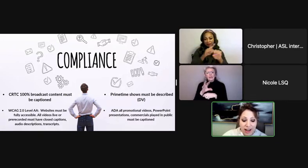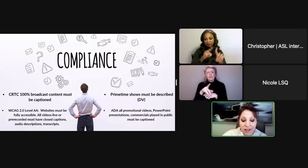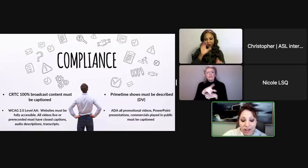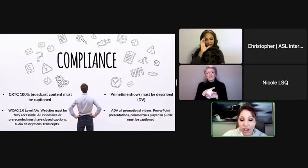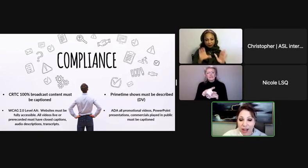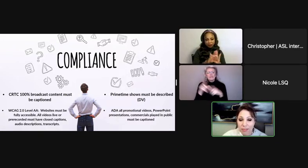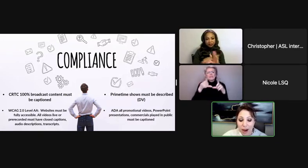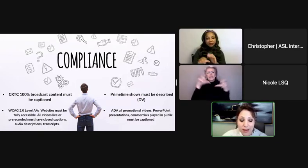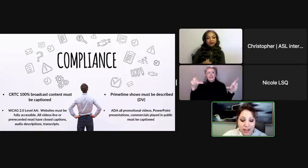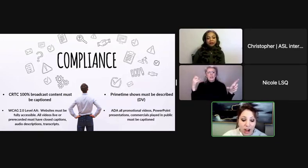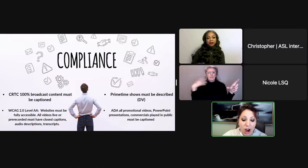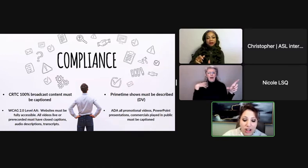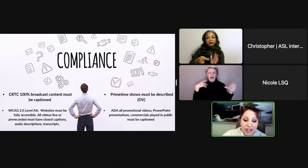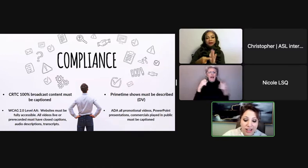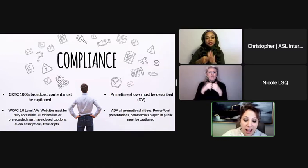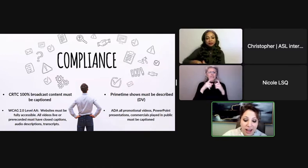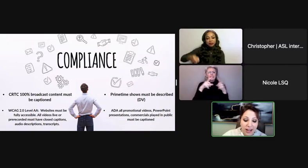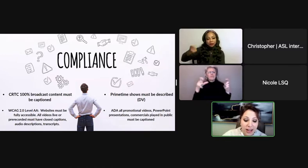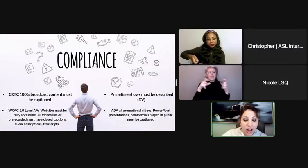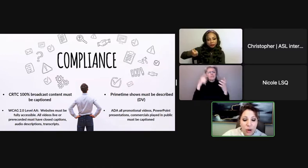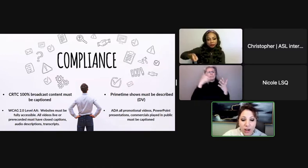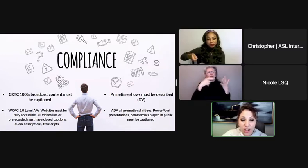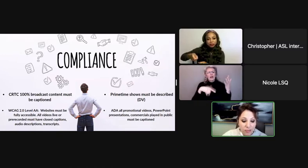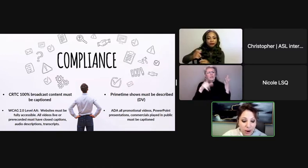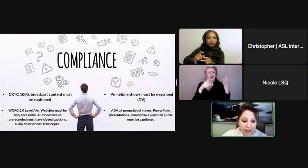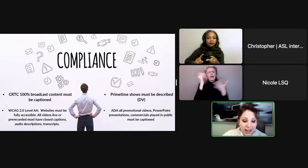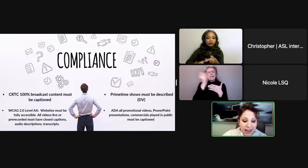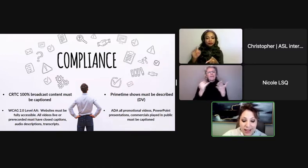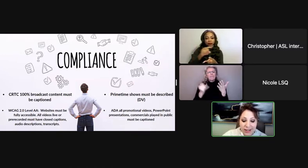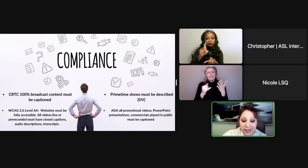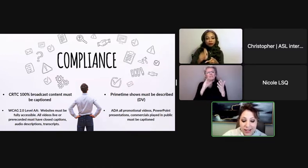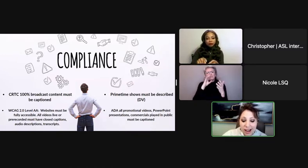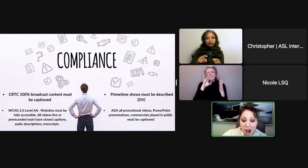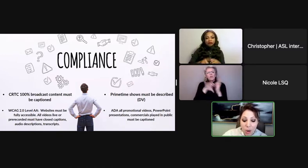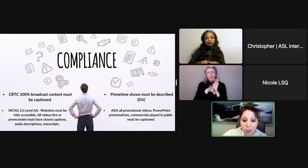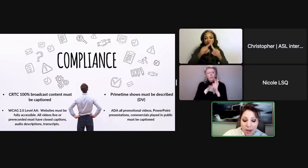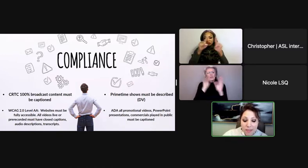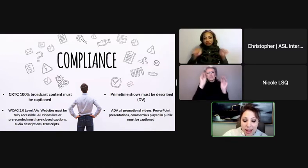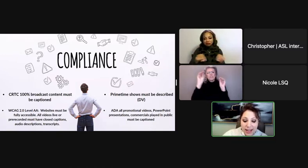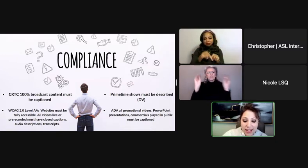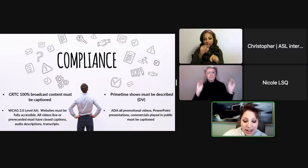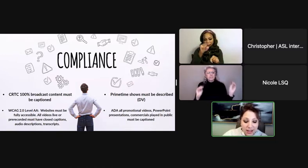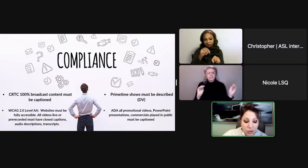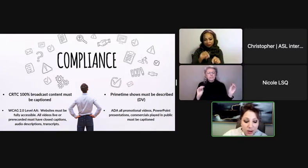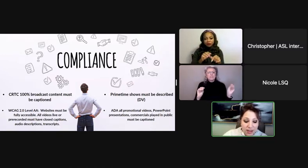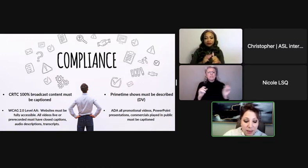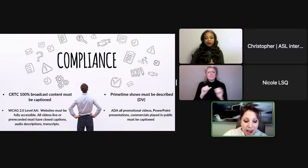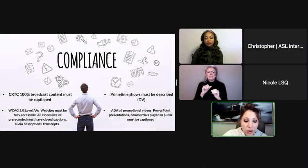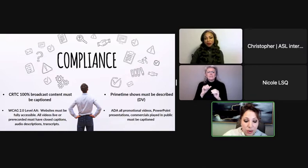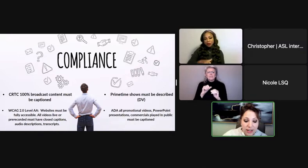écran blanc avec différents éléments graphiques, des icônes, tout simplement